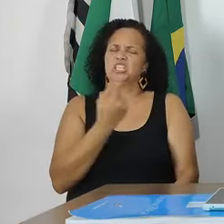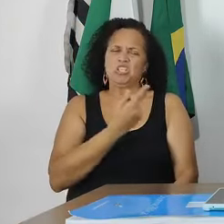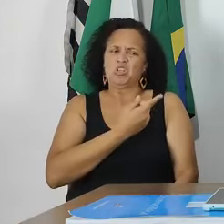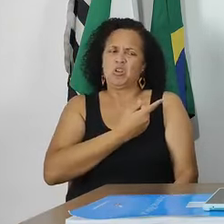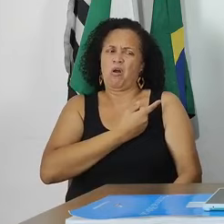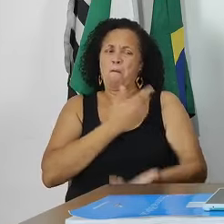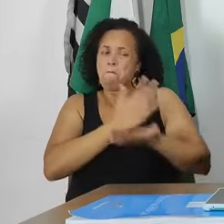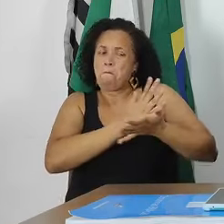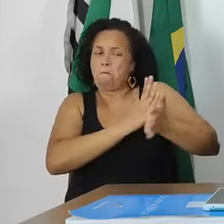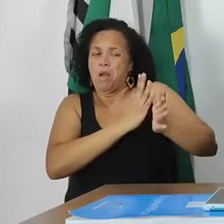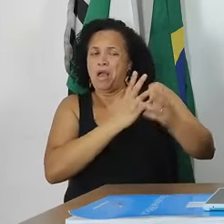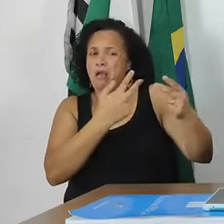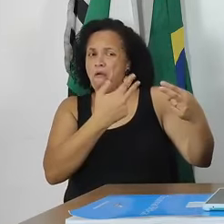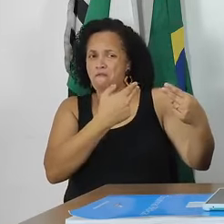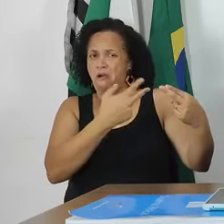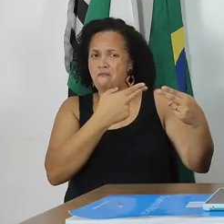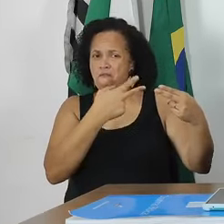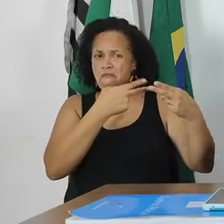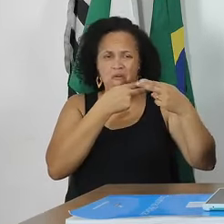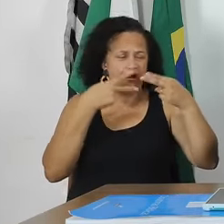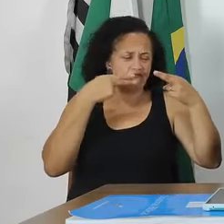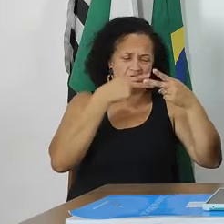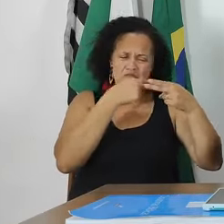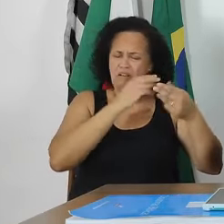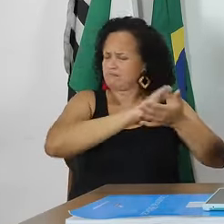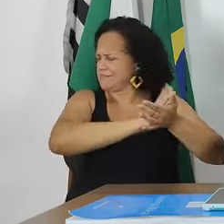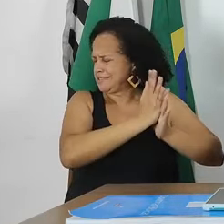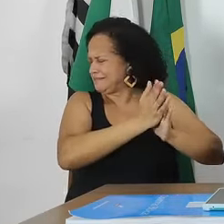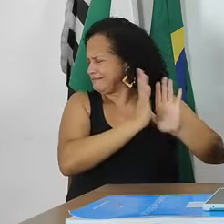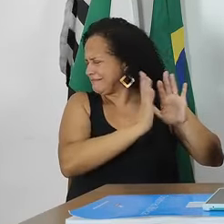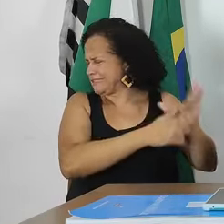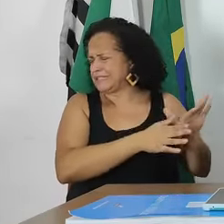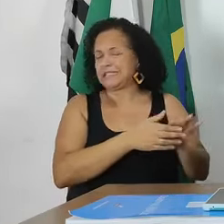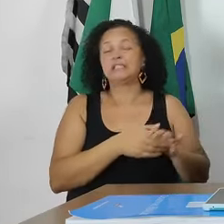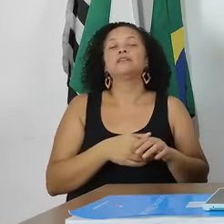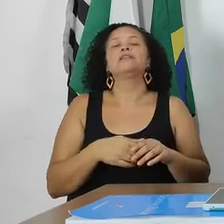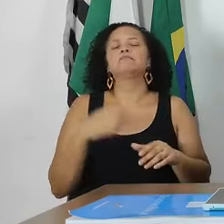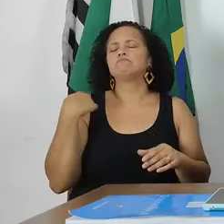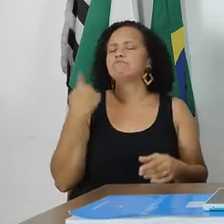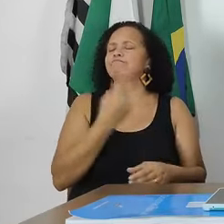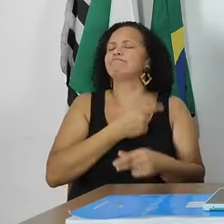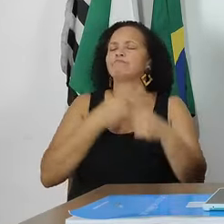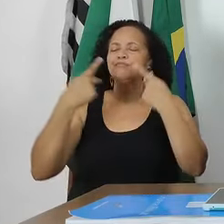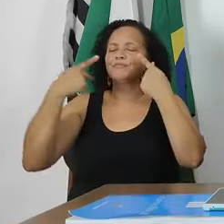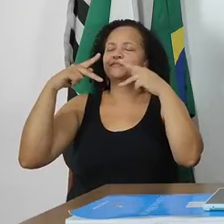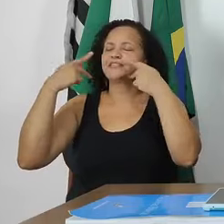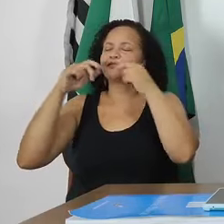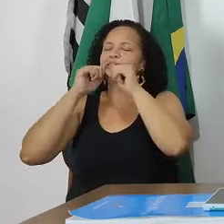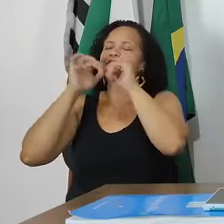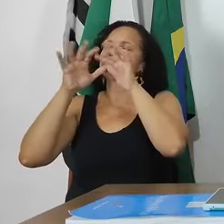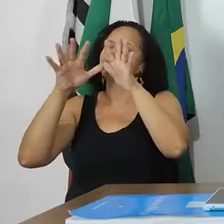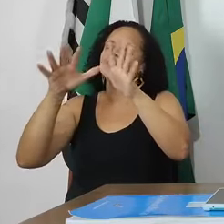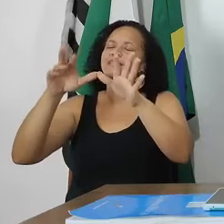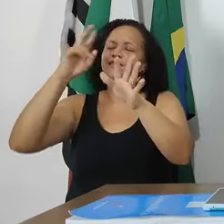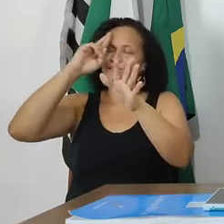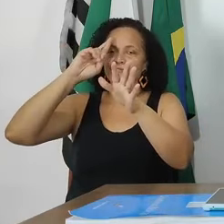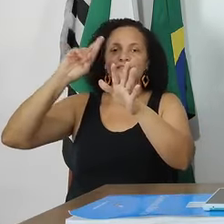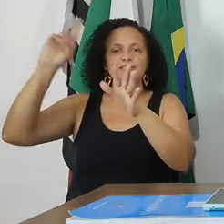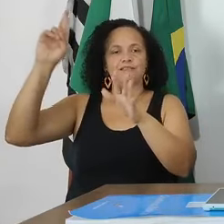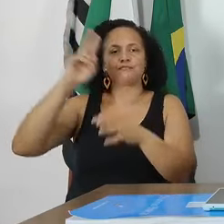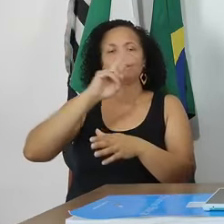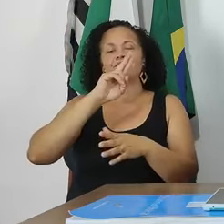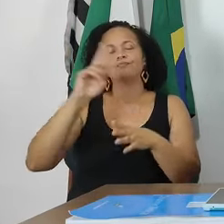gente seja profeta do Senhor e não do caos, ó Deus. No nome de Jesus, Pai, que essa palavra